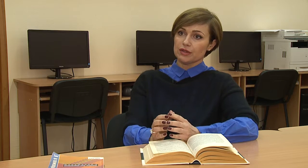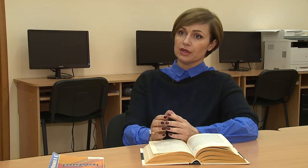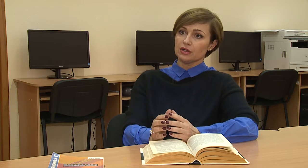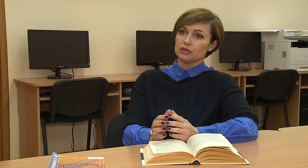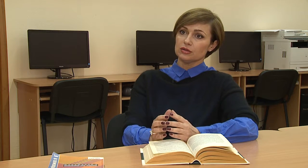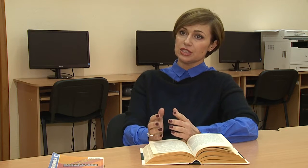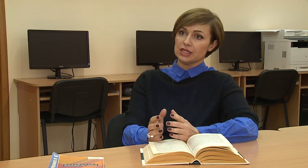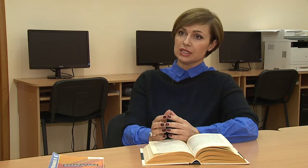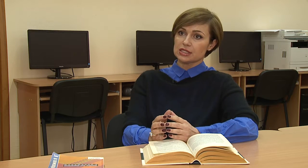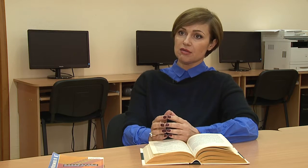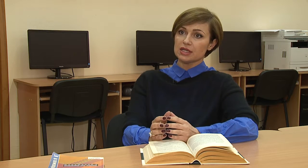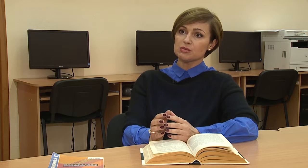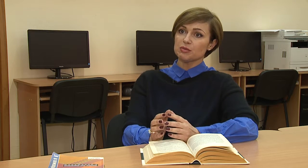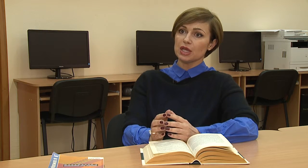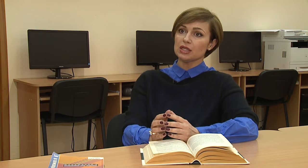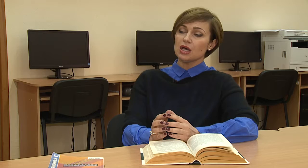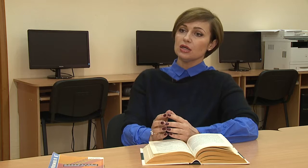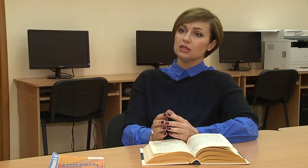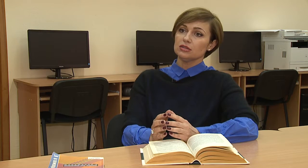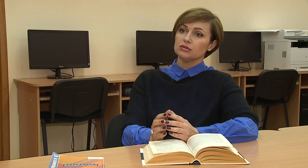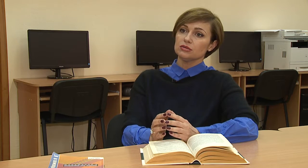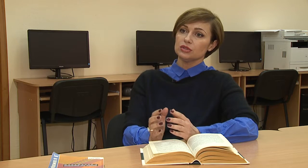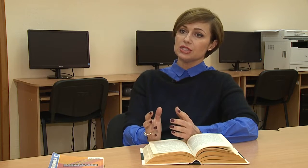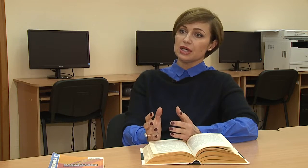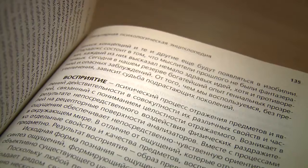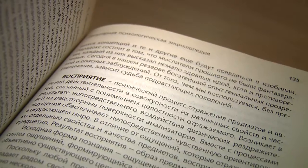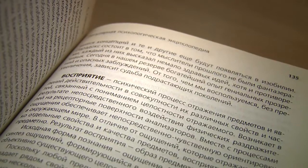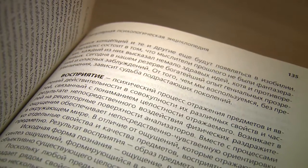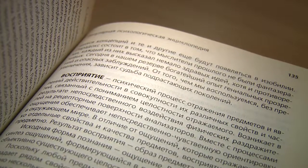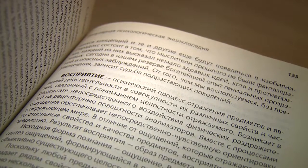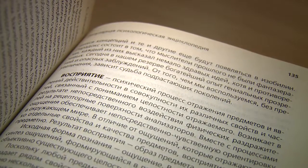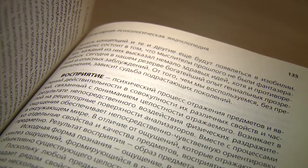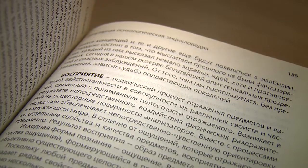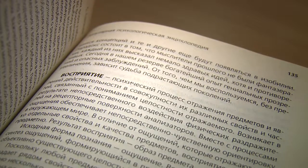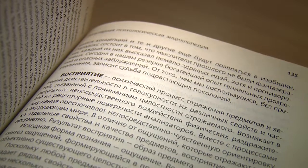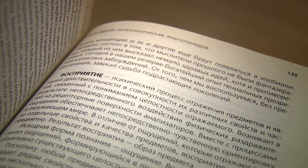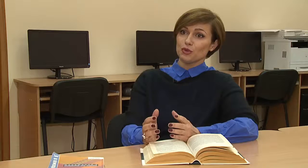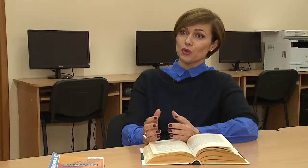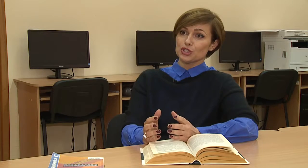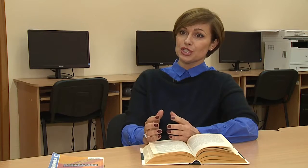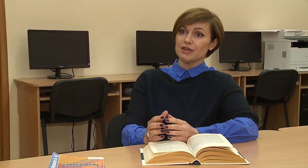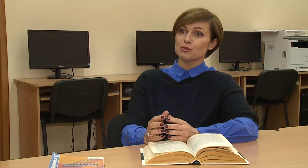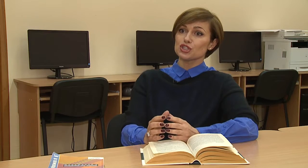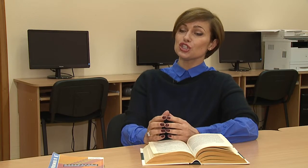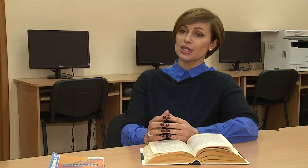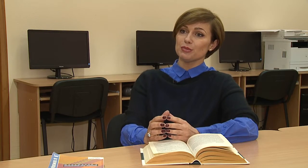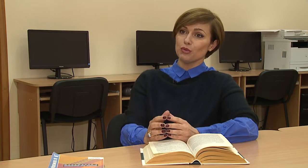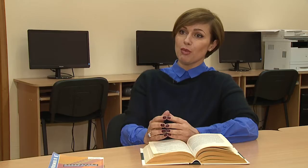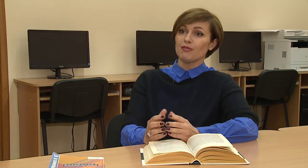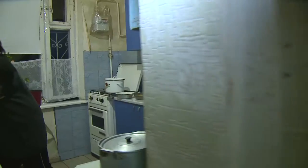человек те или иные слова и запоминает вот эти артикуляционные образы. Поэтому глухой человек может читать по губам. В